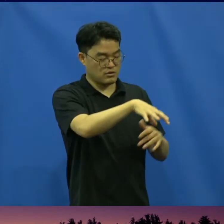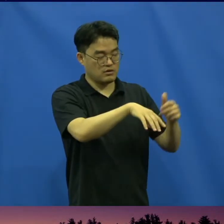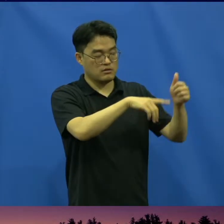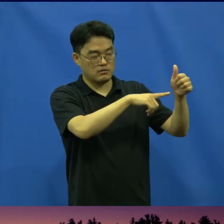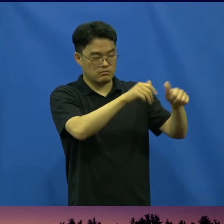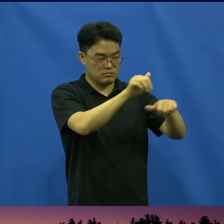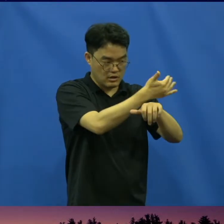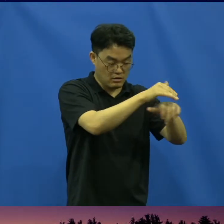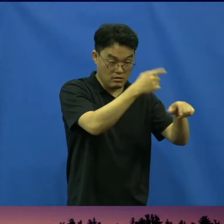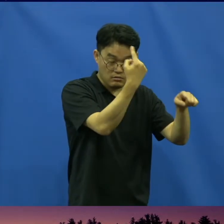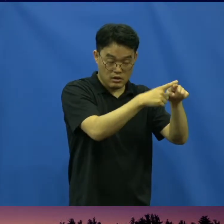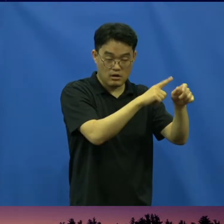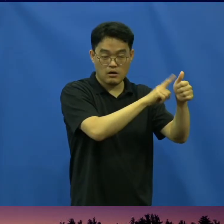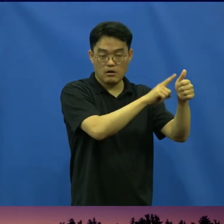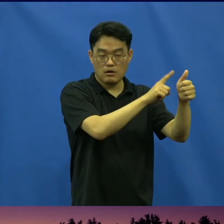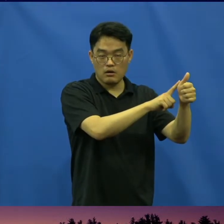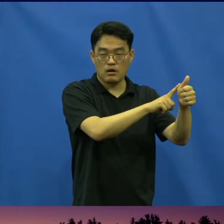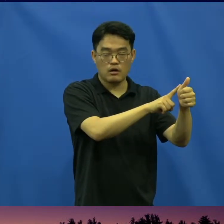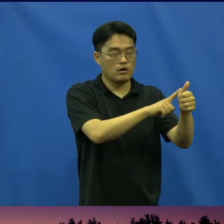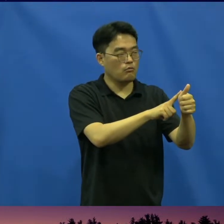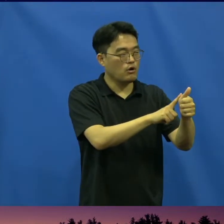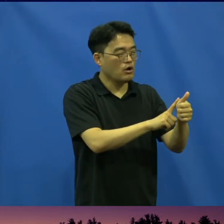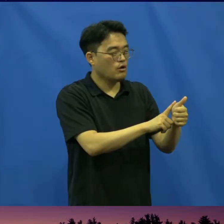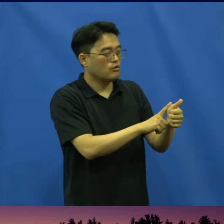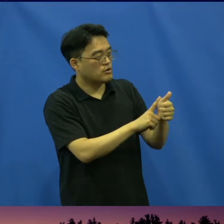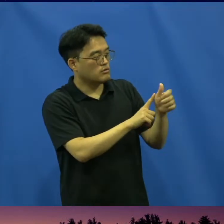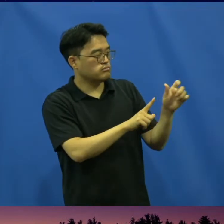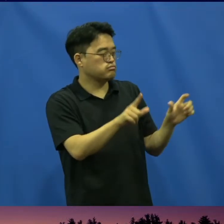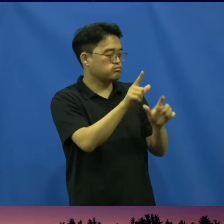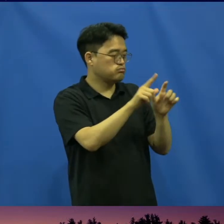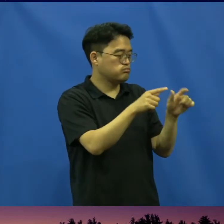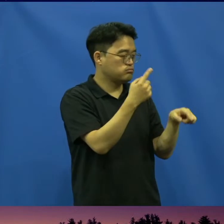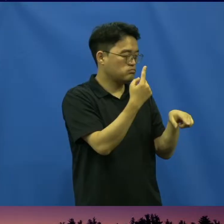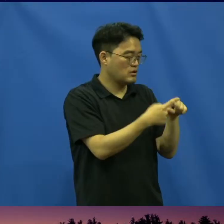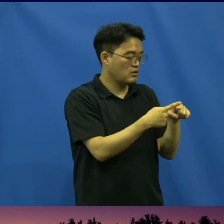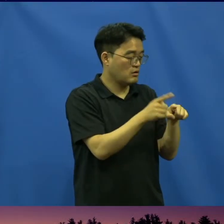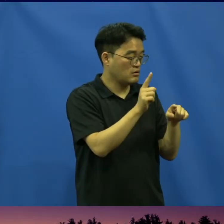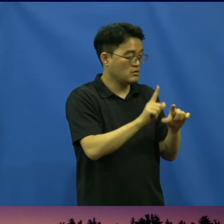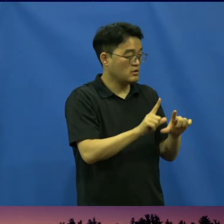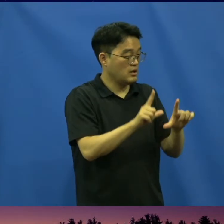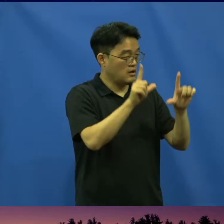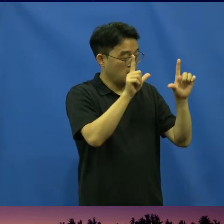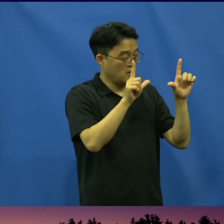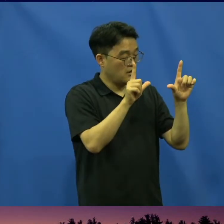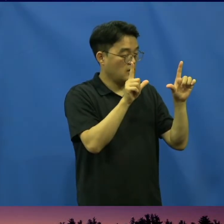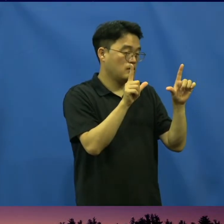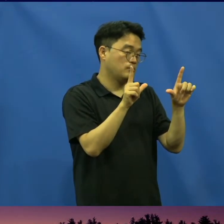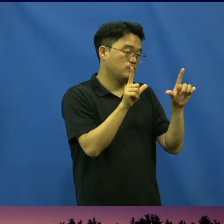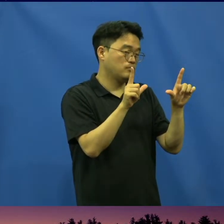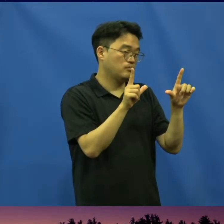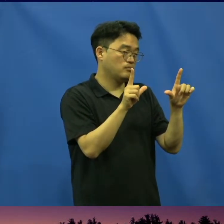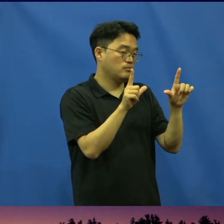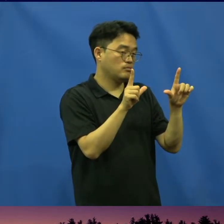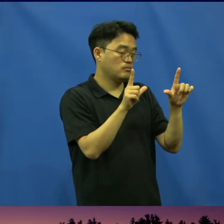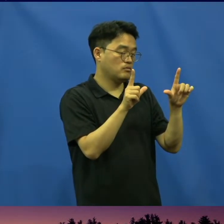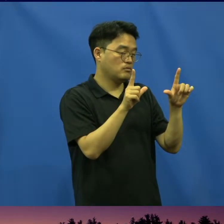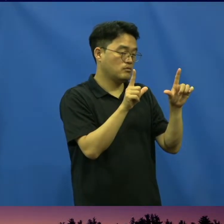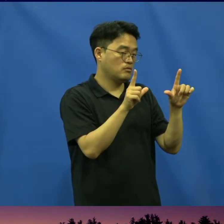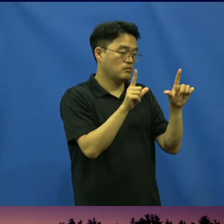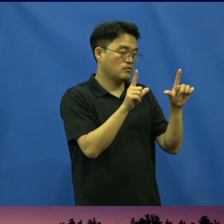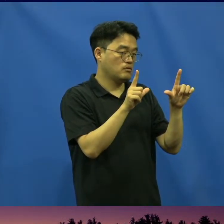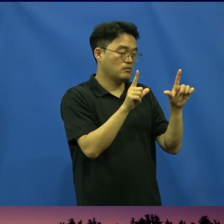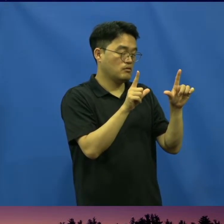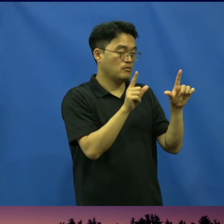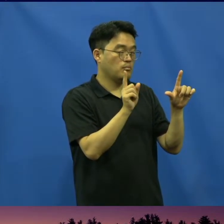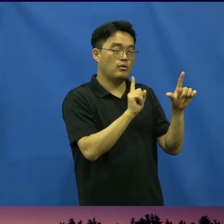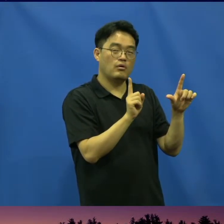휙 지나가는 거예요. 그 생각이. 근데 그게 발표를 하니까 그냥 세상을 놀라게 한 거예요.